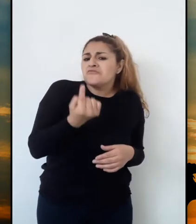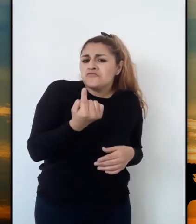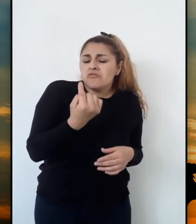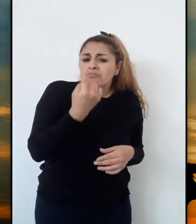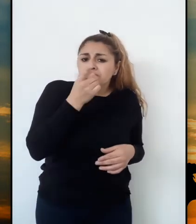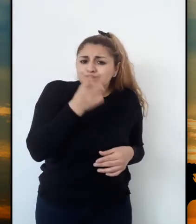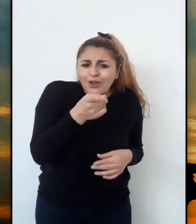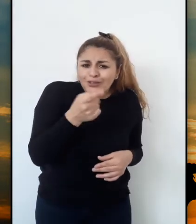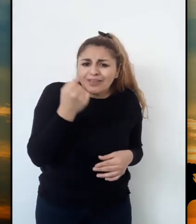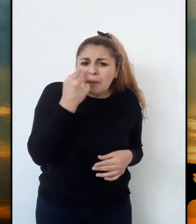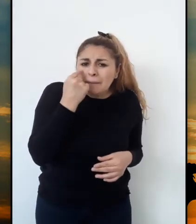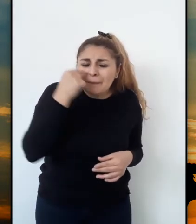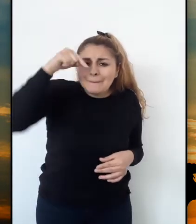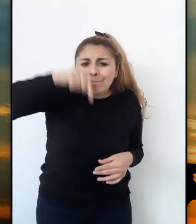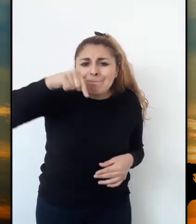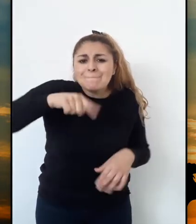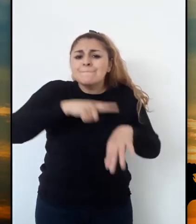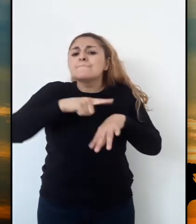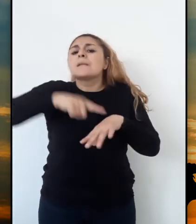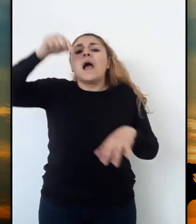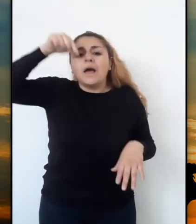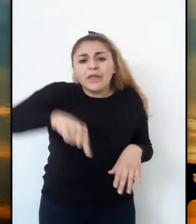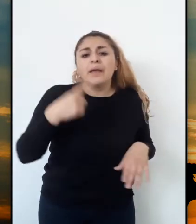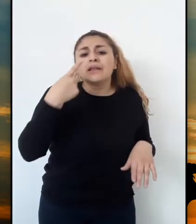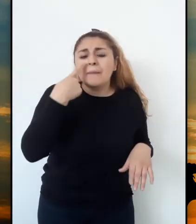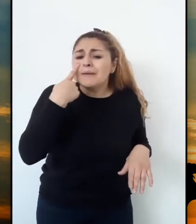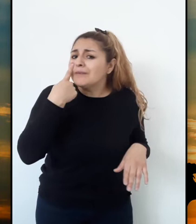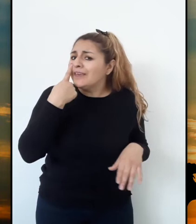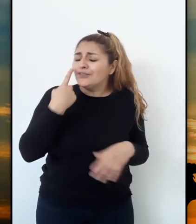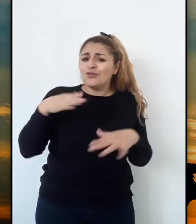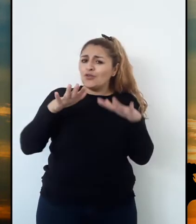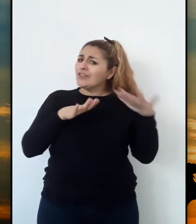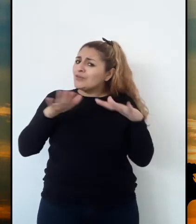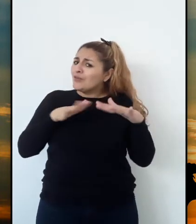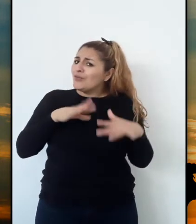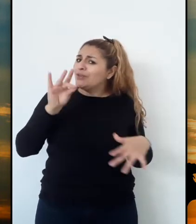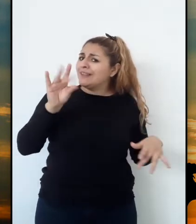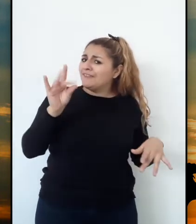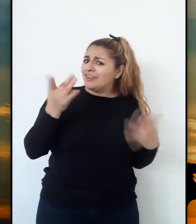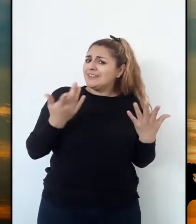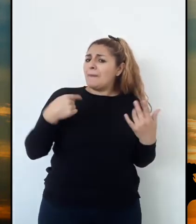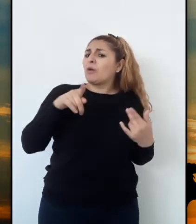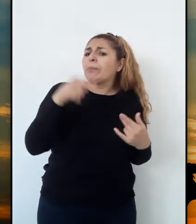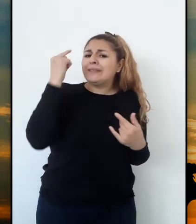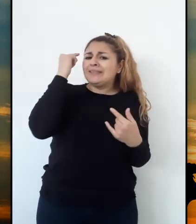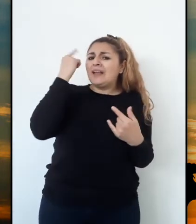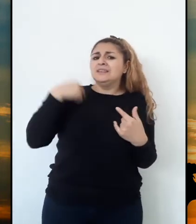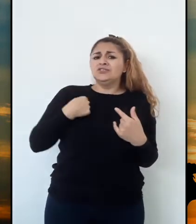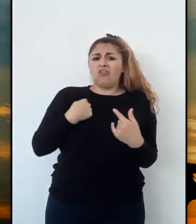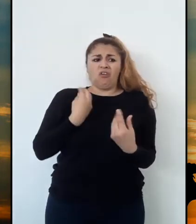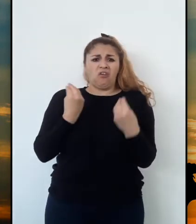Est-ce que tu passes des situations injustes? ¿Estás pasando momentos,